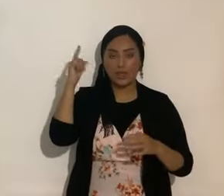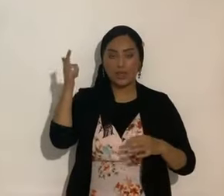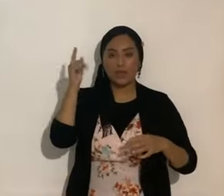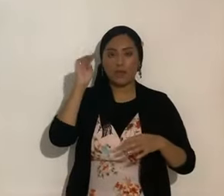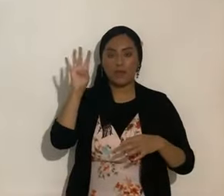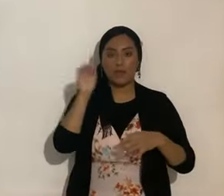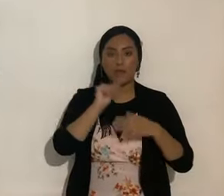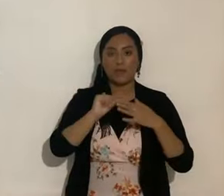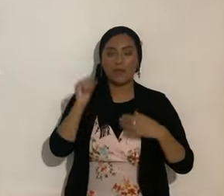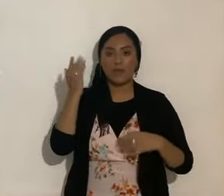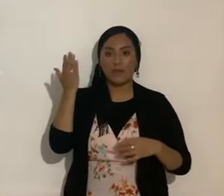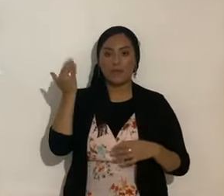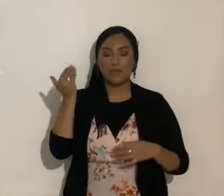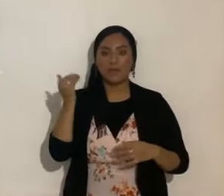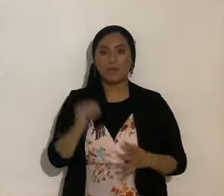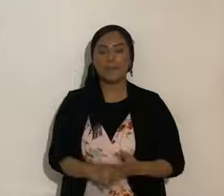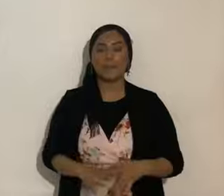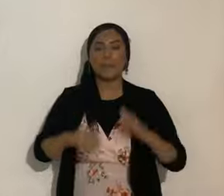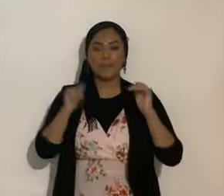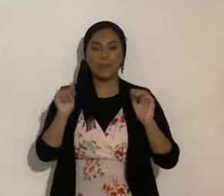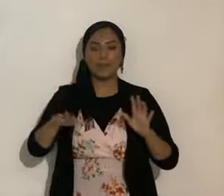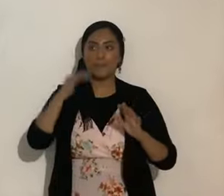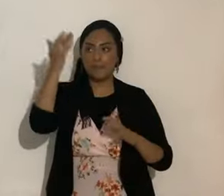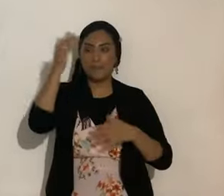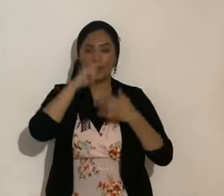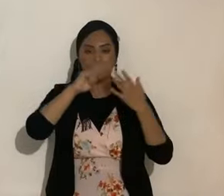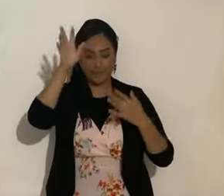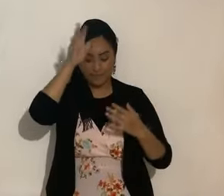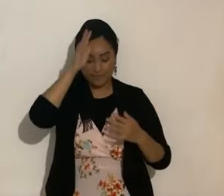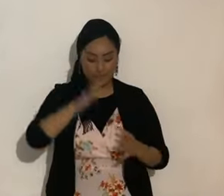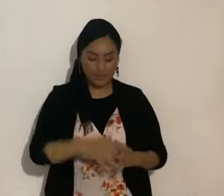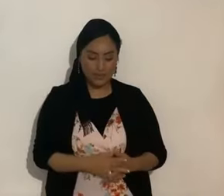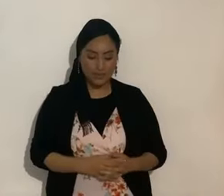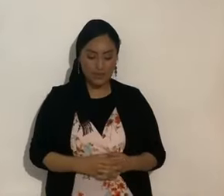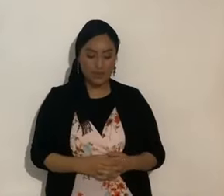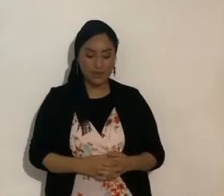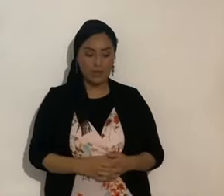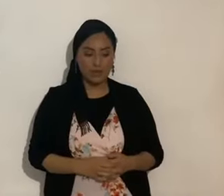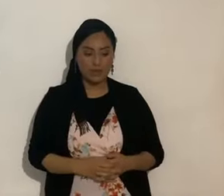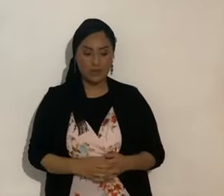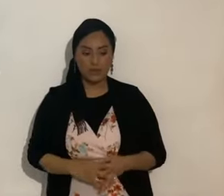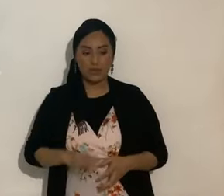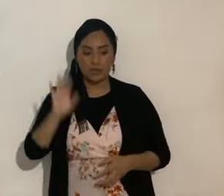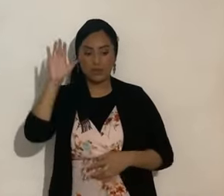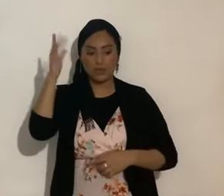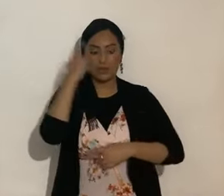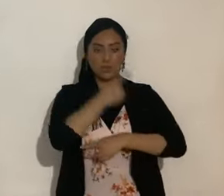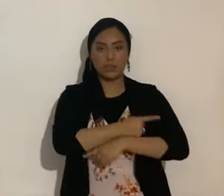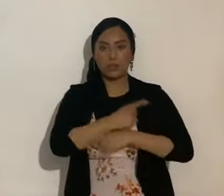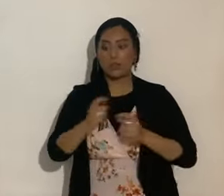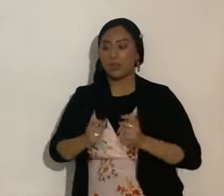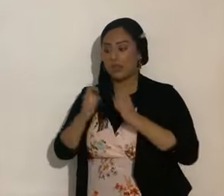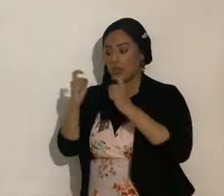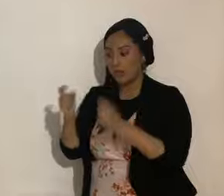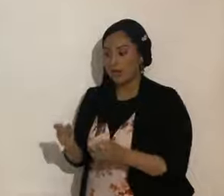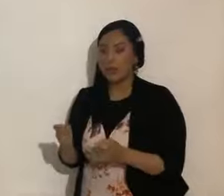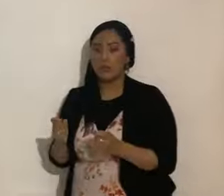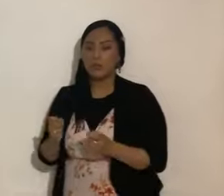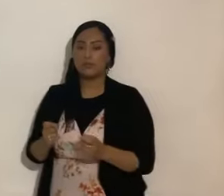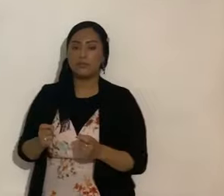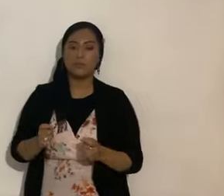verso 15. Bendito es el Abacados. En su día le dará su jornal, y no se